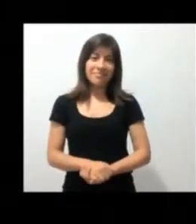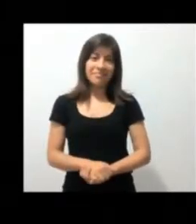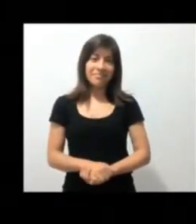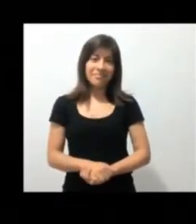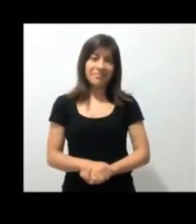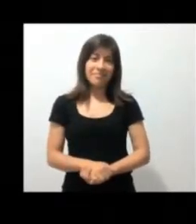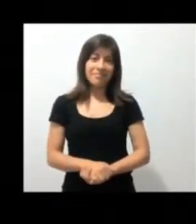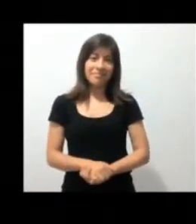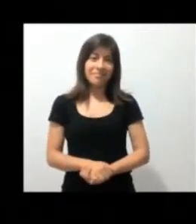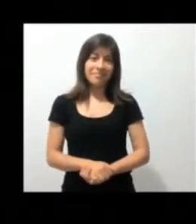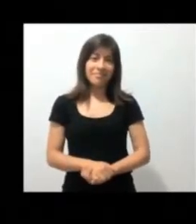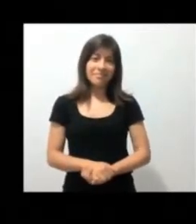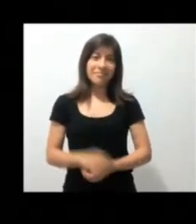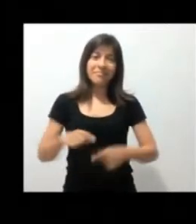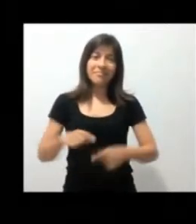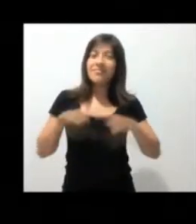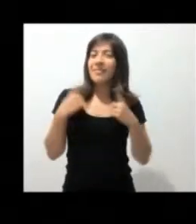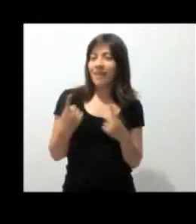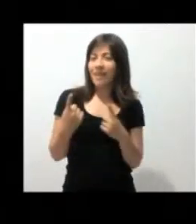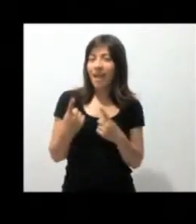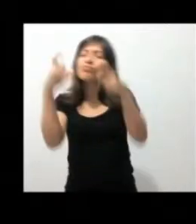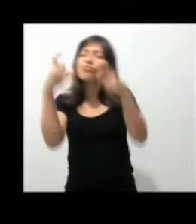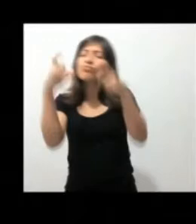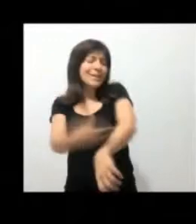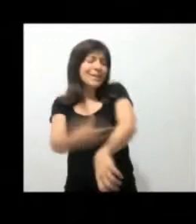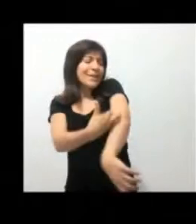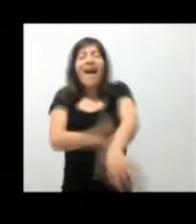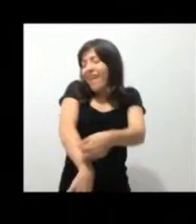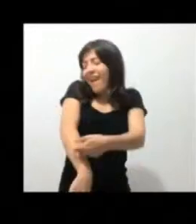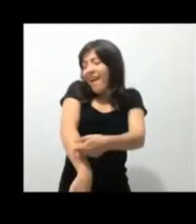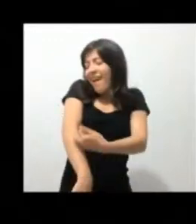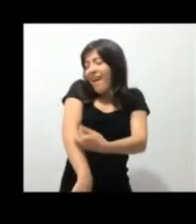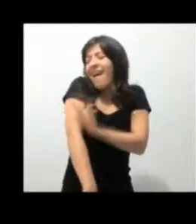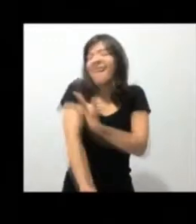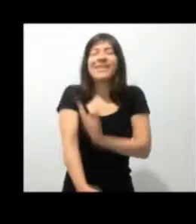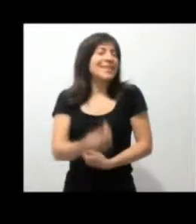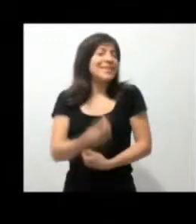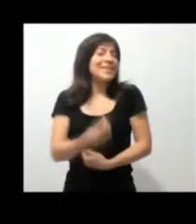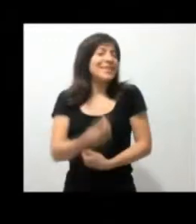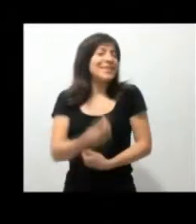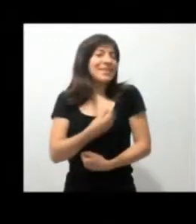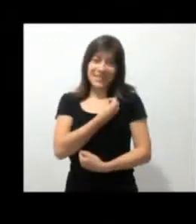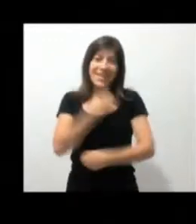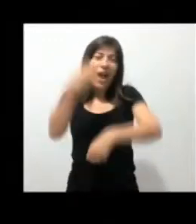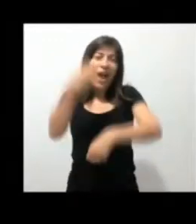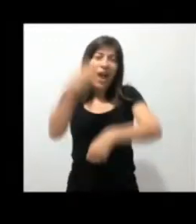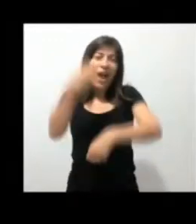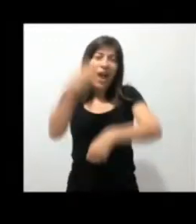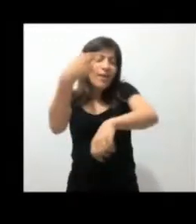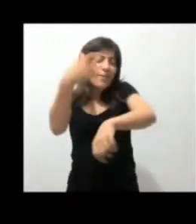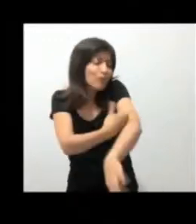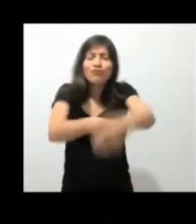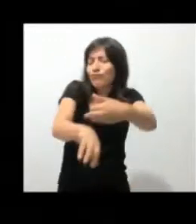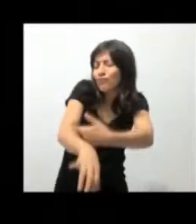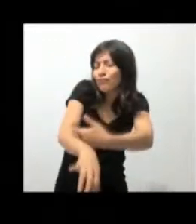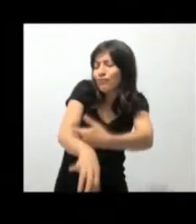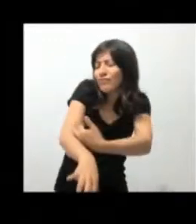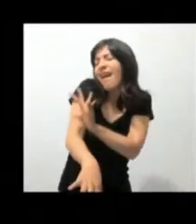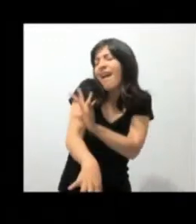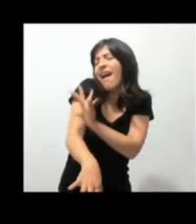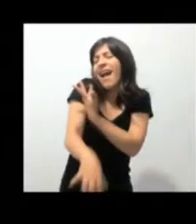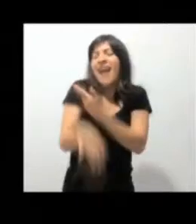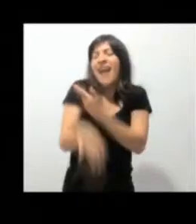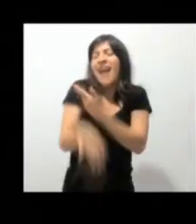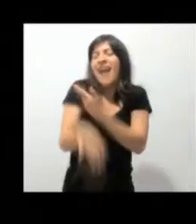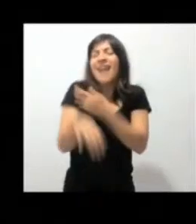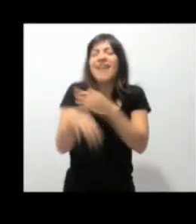Mas está em um lugar onde a sensação, né, você conviver com essa sensação, com